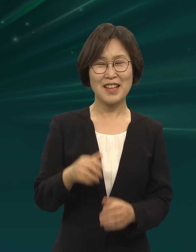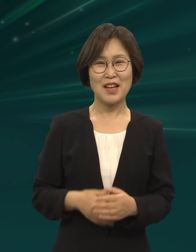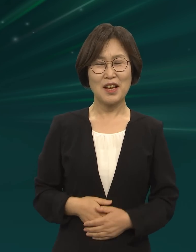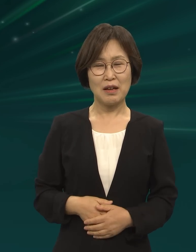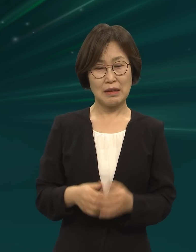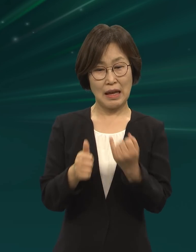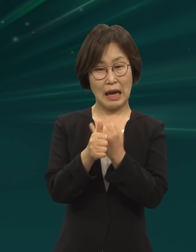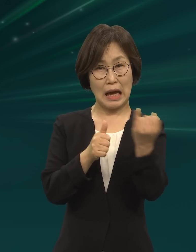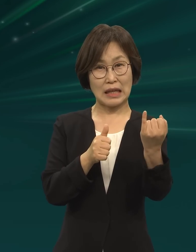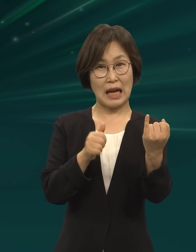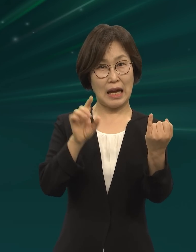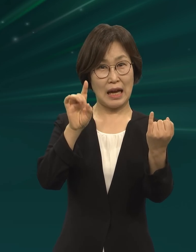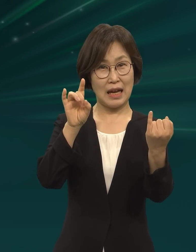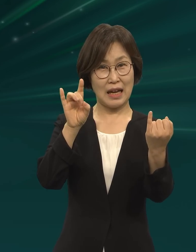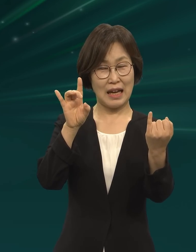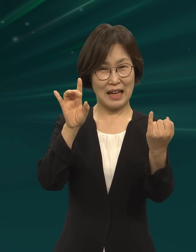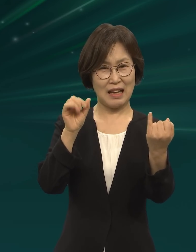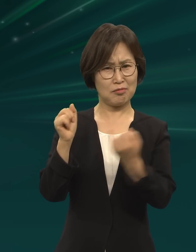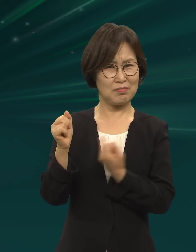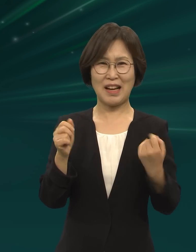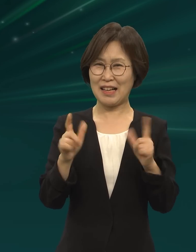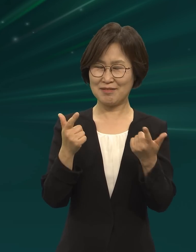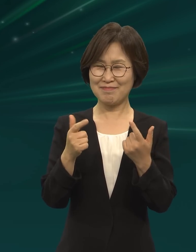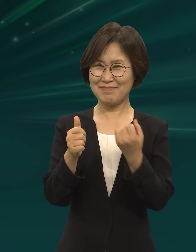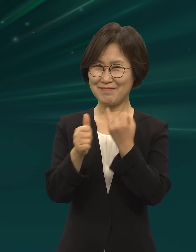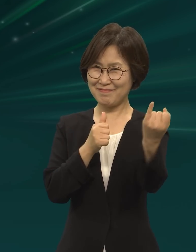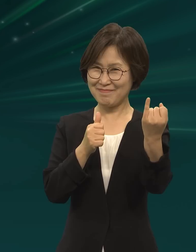그래서 아들도 하나님께서 하나 아들을 주셨습니다.